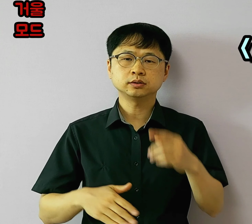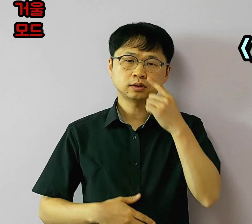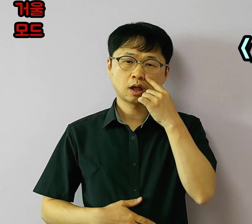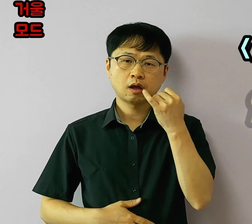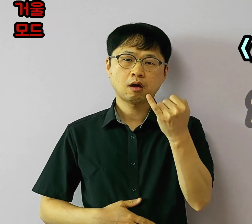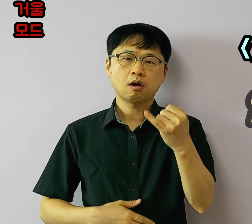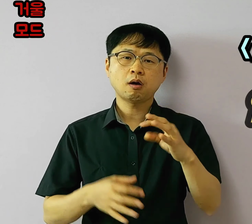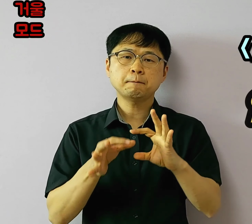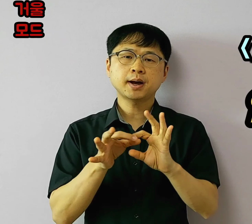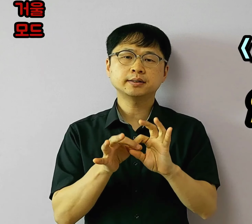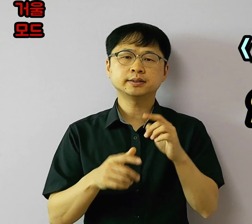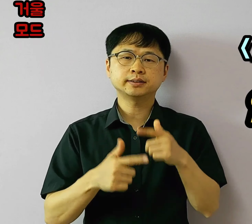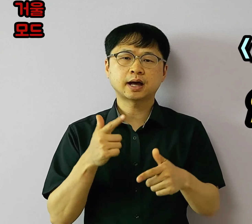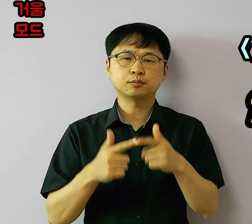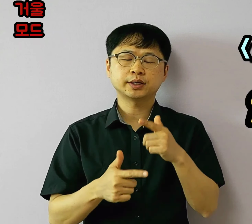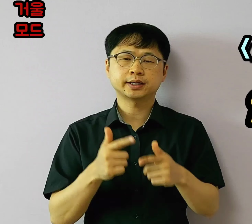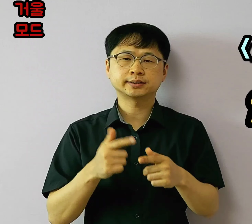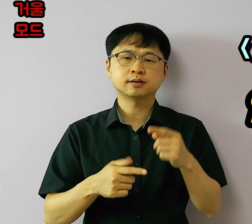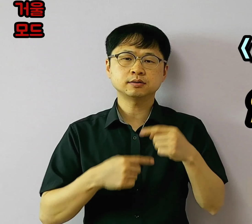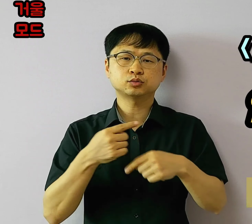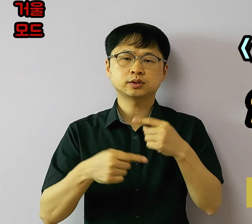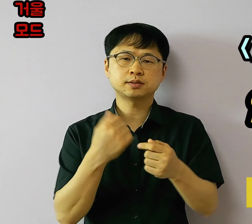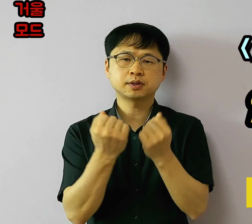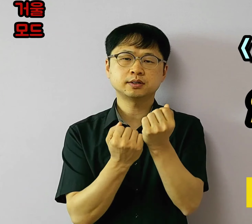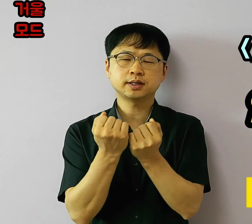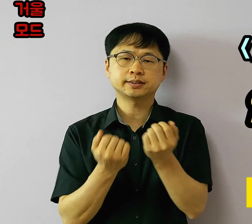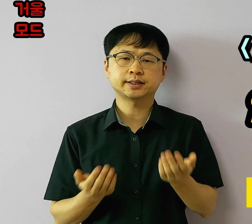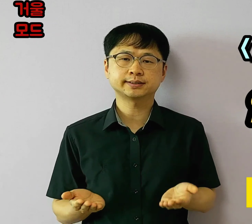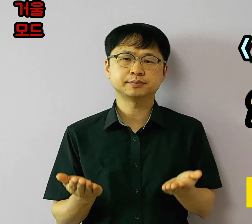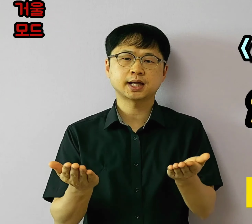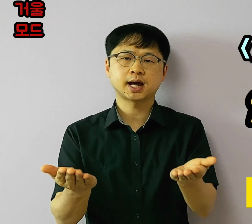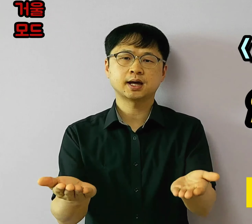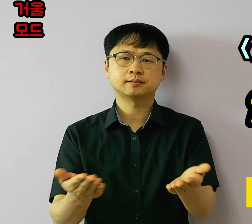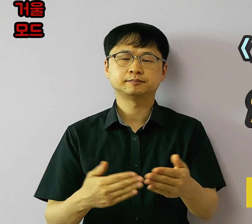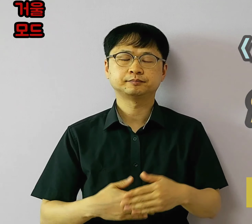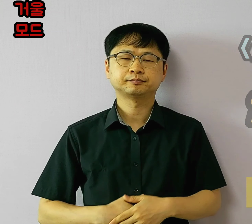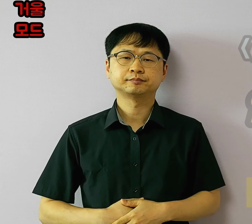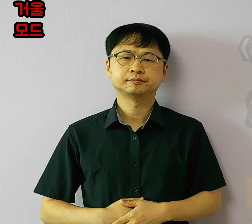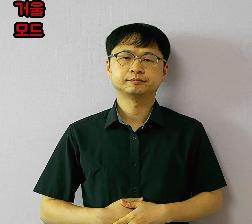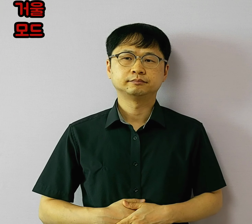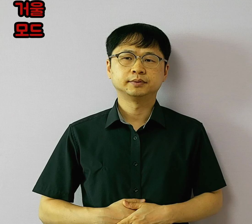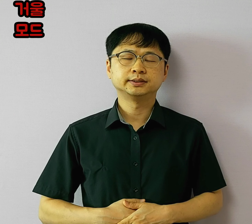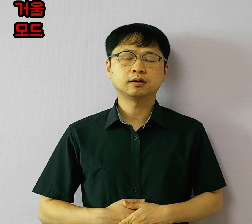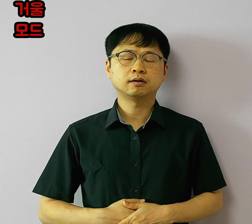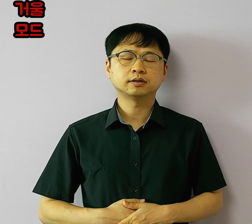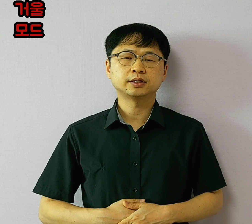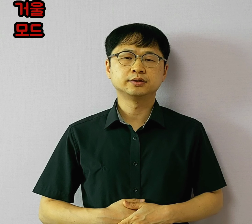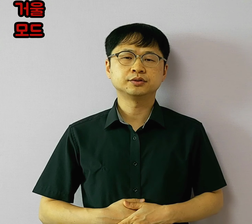오늘은 엄마의 나무에 대해서 수어 설명을 해드리겠습니다. 먼저 내 등